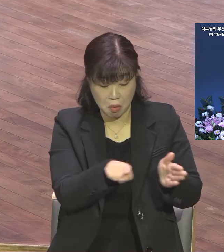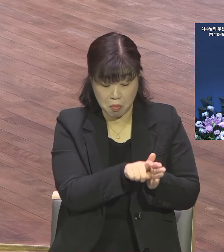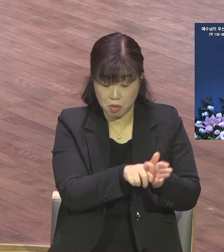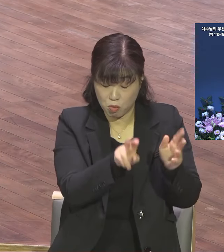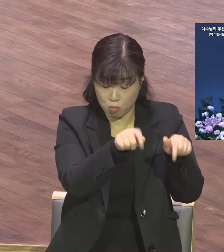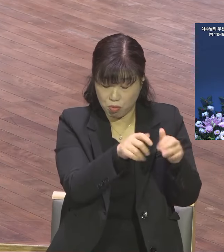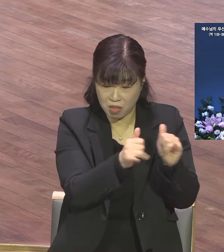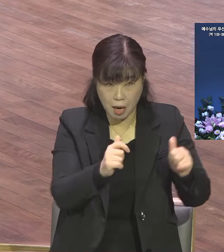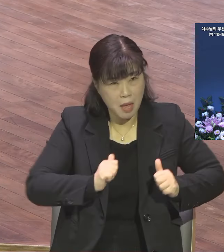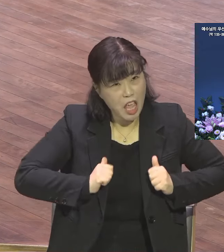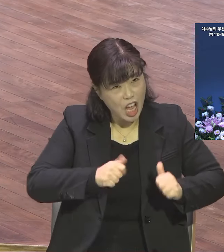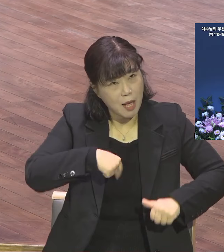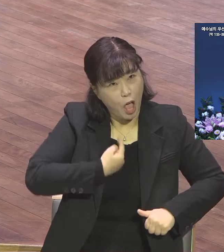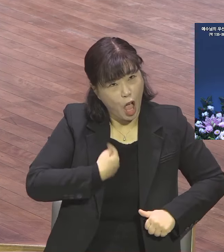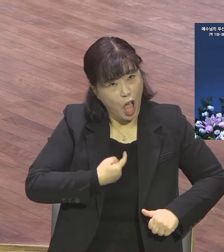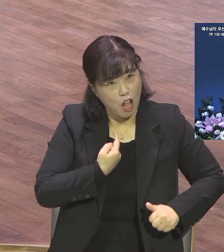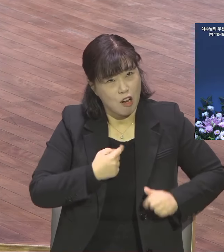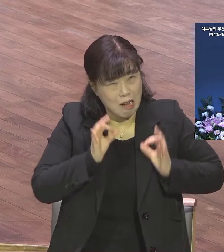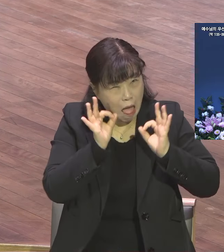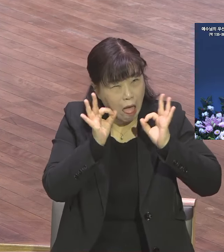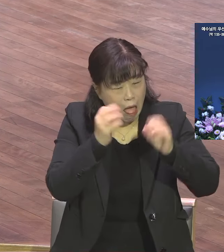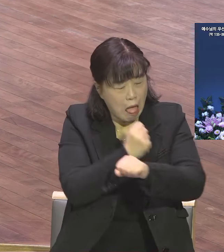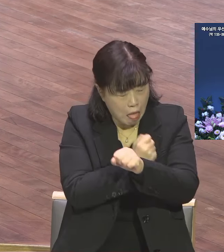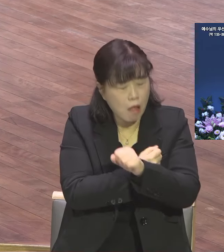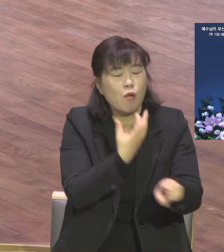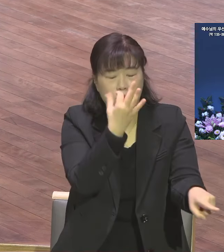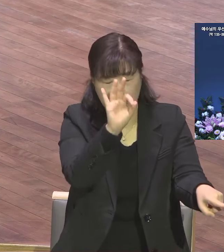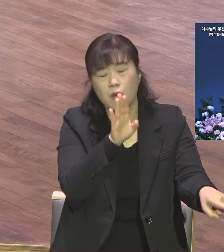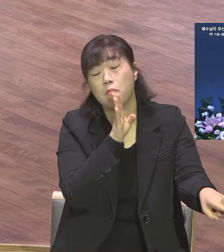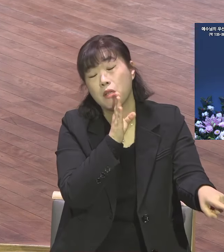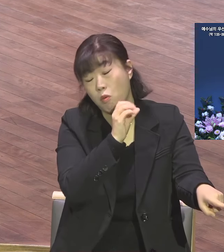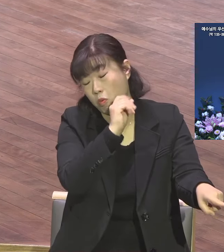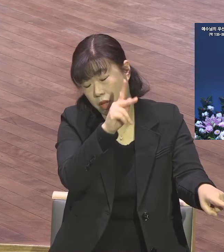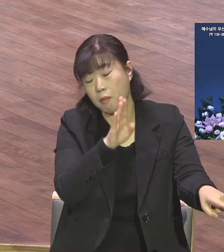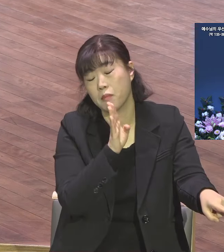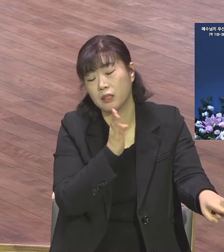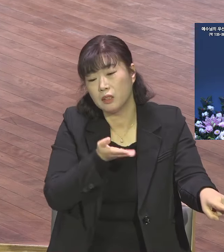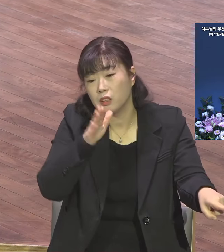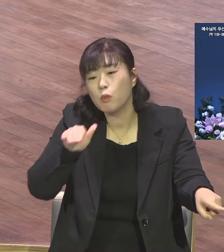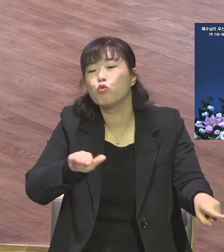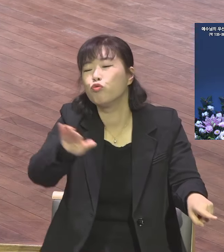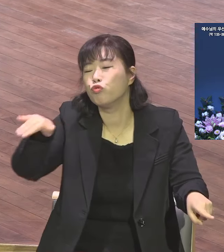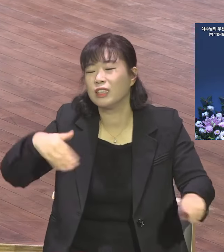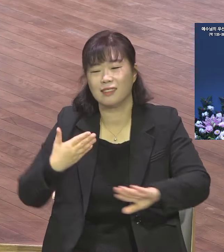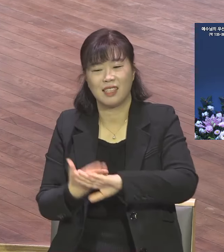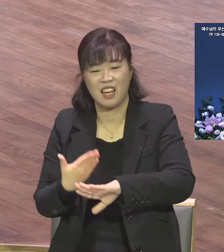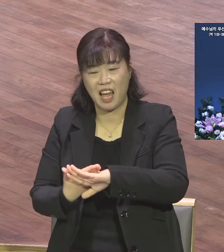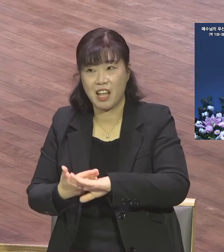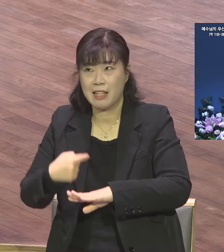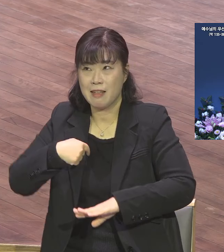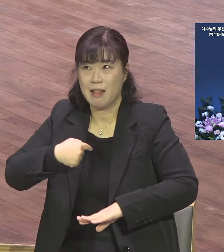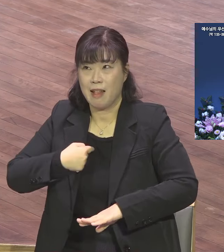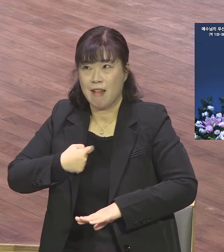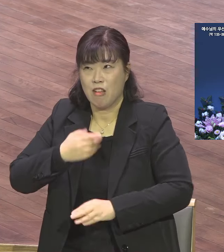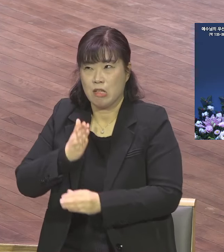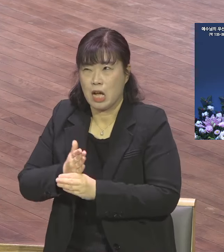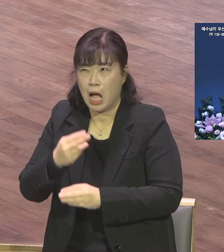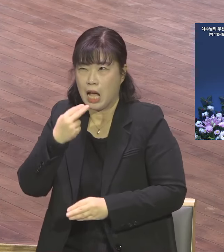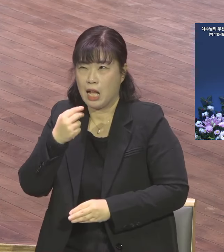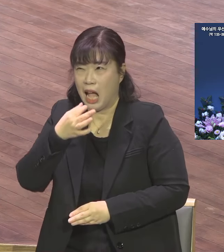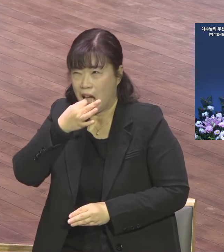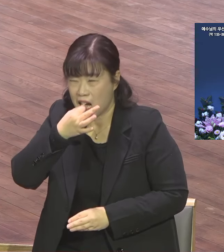다 무너집니다. 그래서 우리의 관심은 사도행전 1장 1절 3절